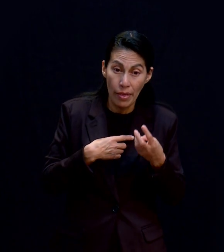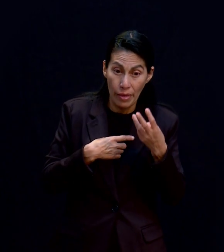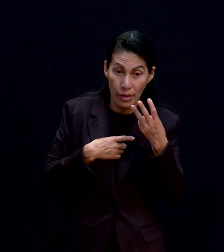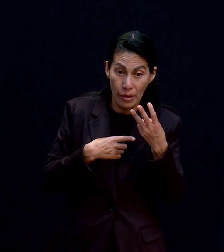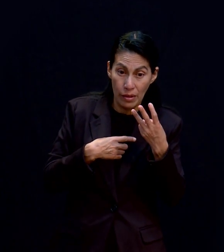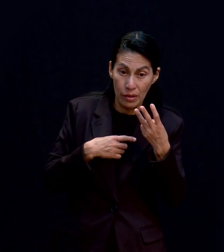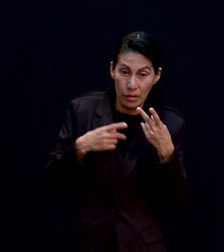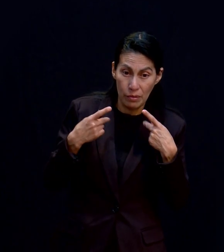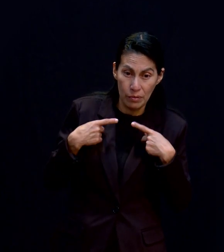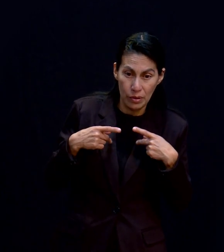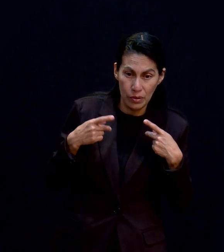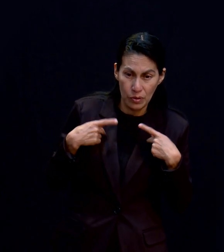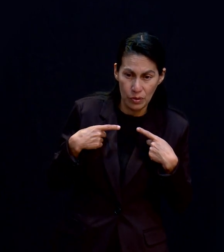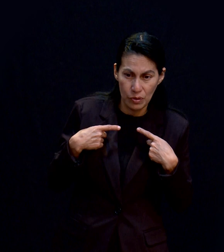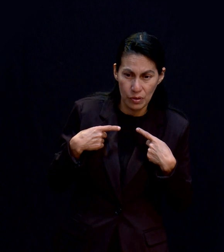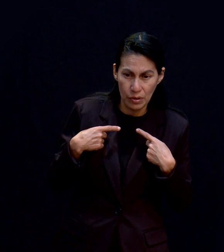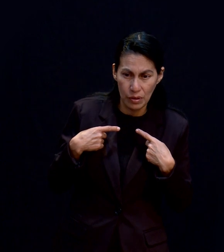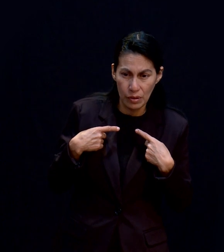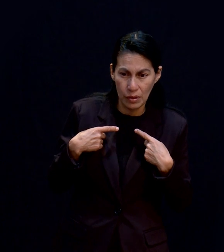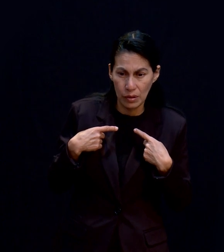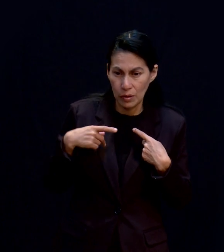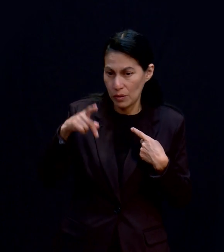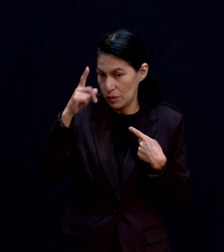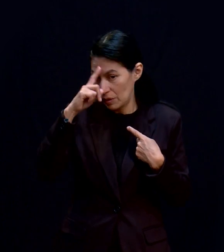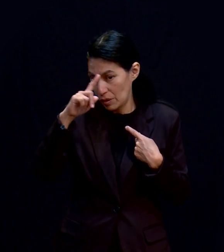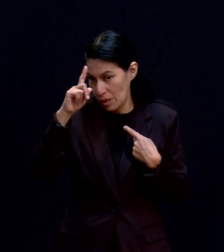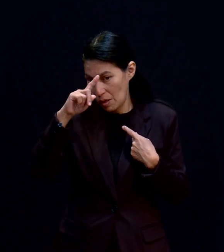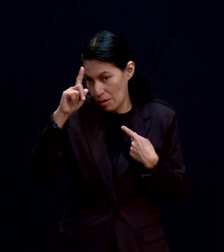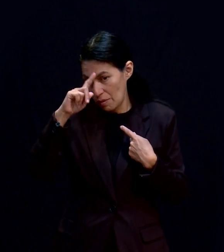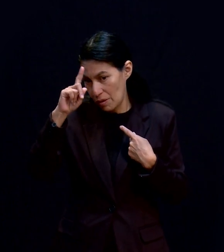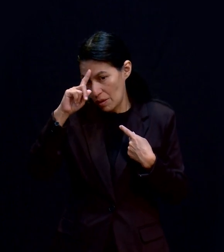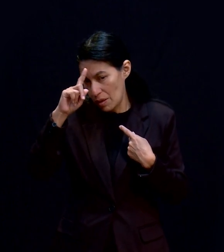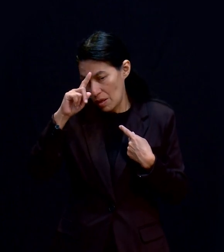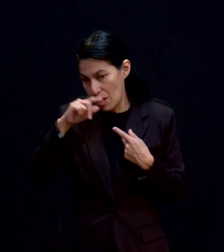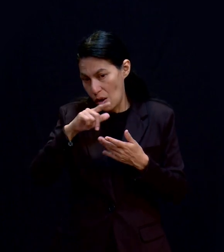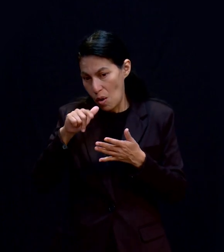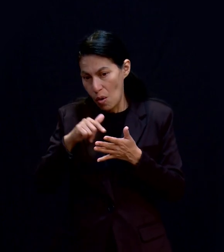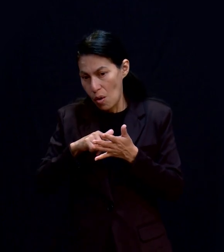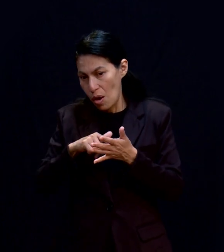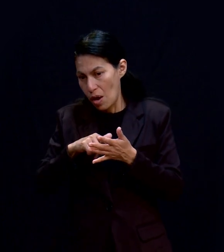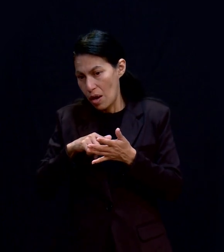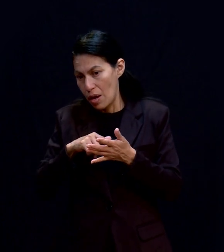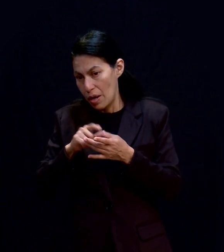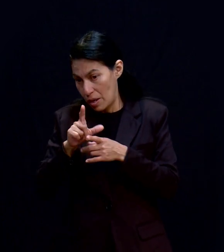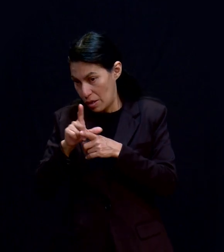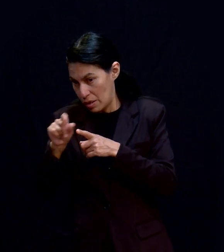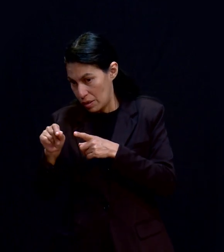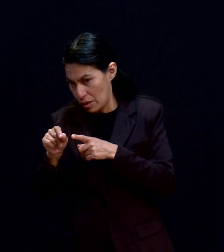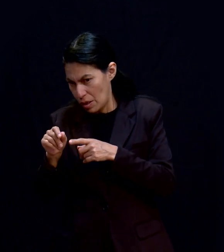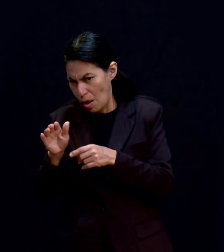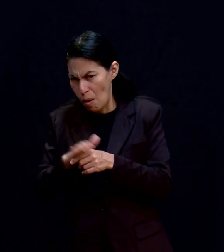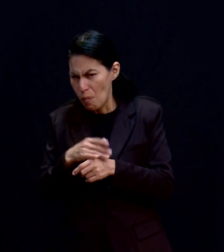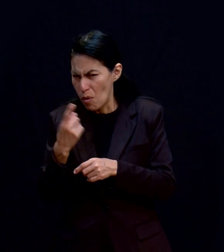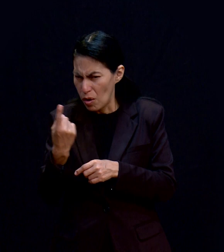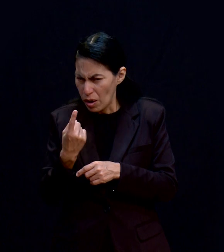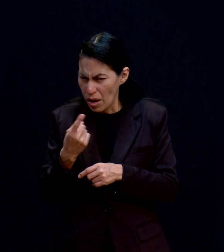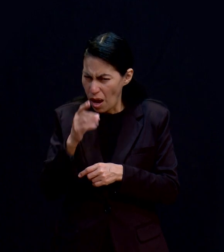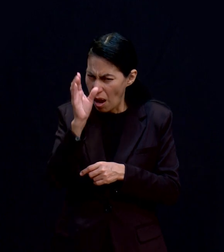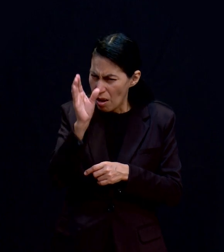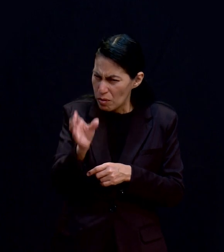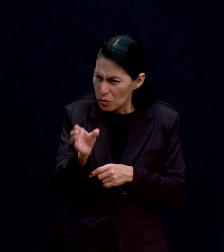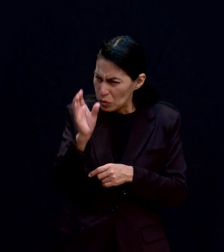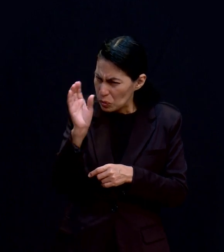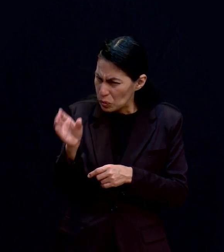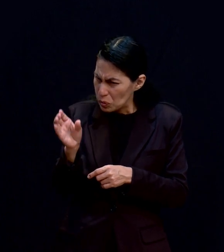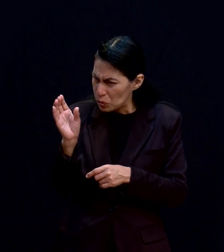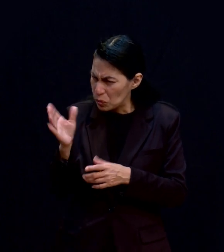de tres personas prácticamente que me estaban recomendando para un lugar por el desempeño por ciertas características